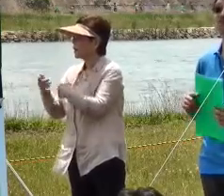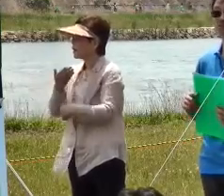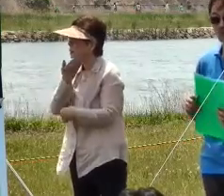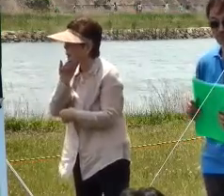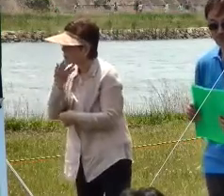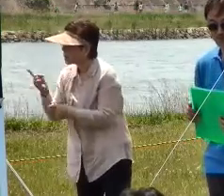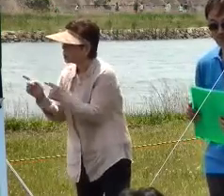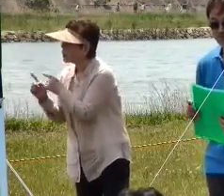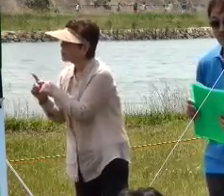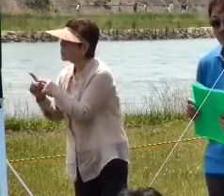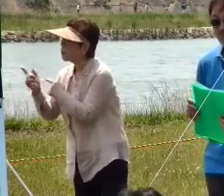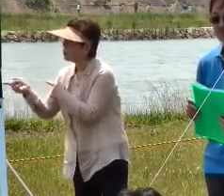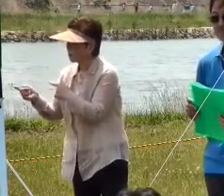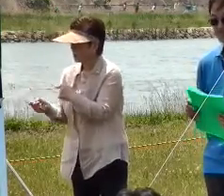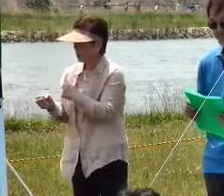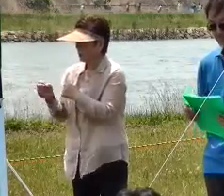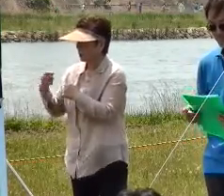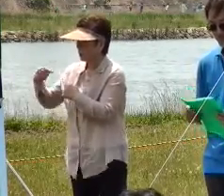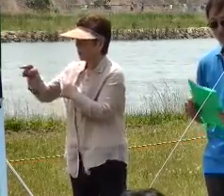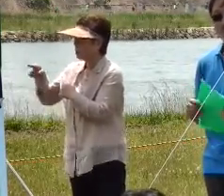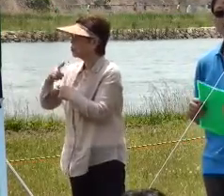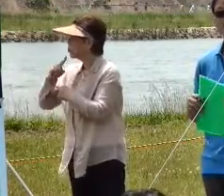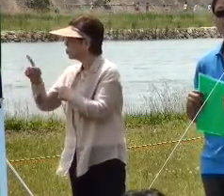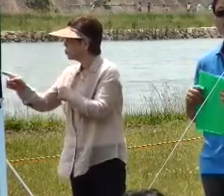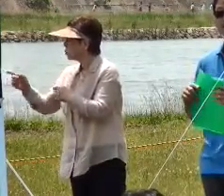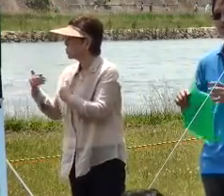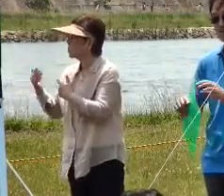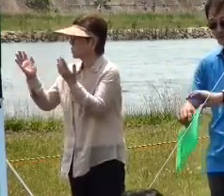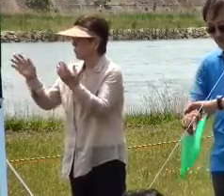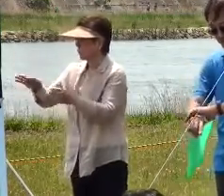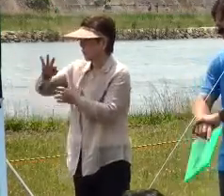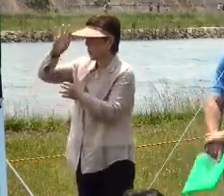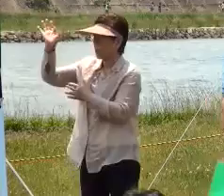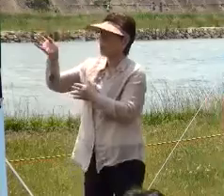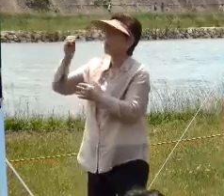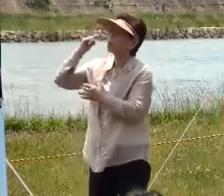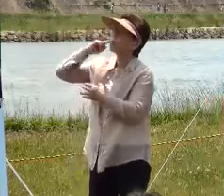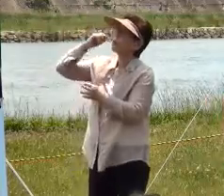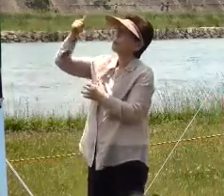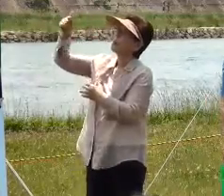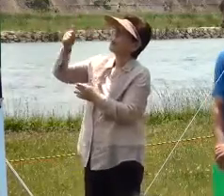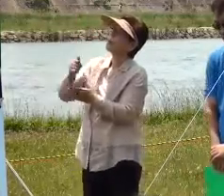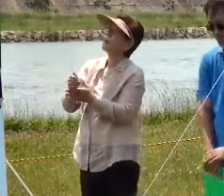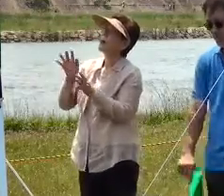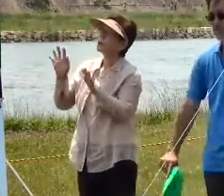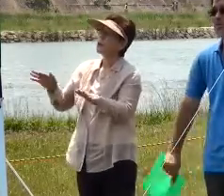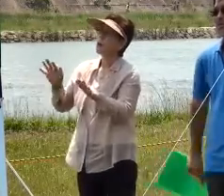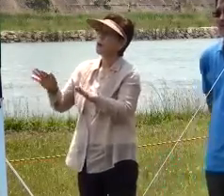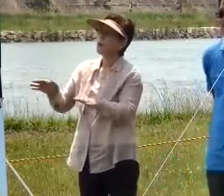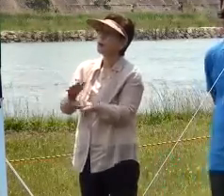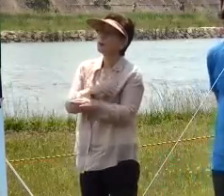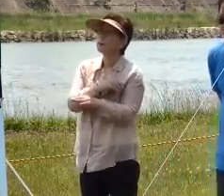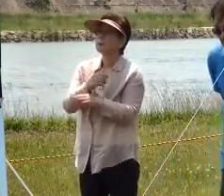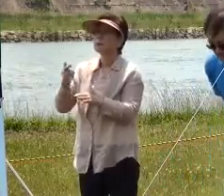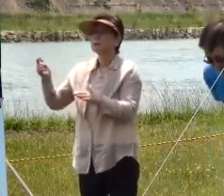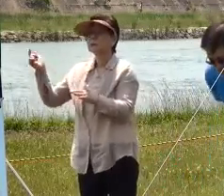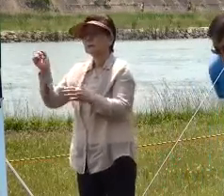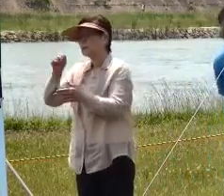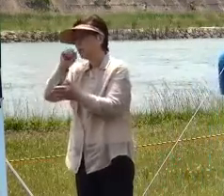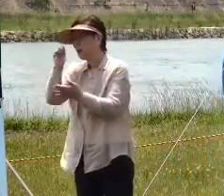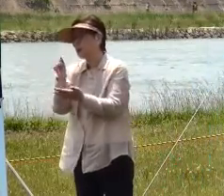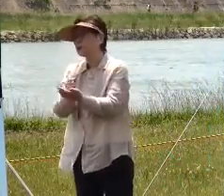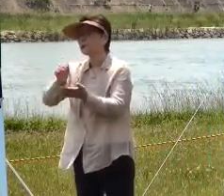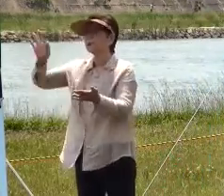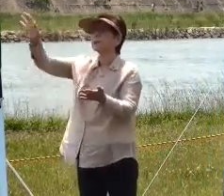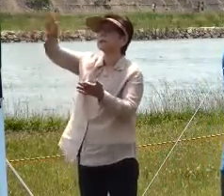それは私たちの務めです。お祈りしましょう。天のお父様、今日はとても天